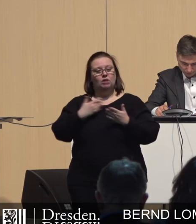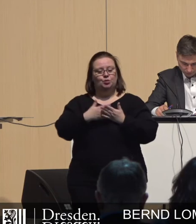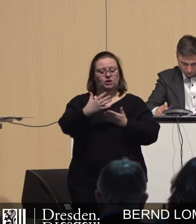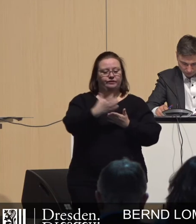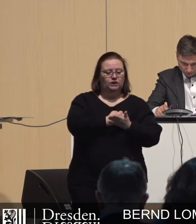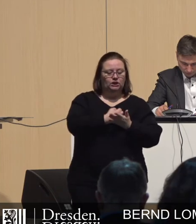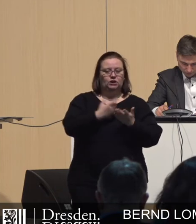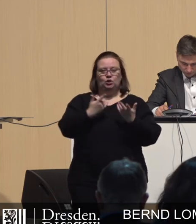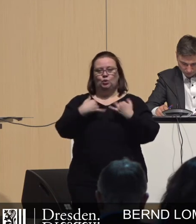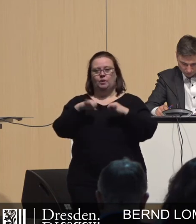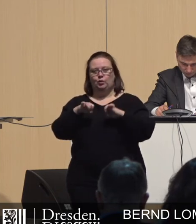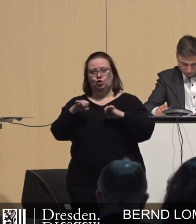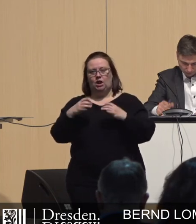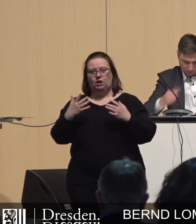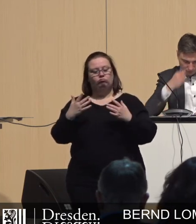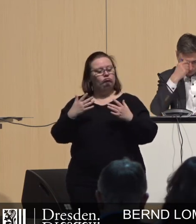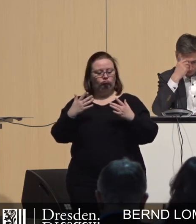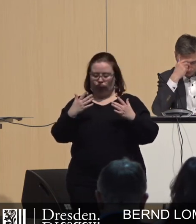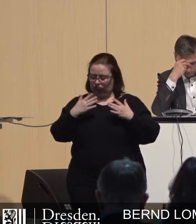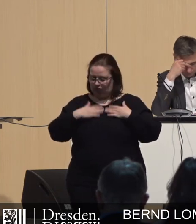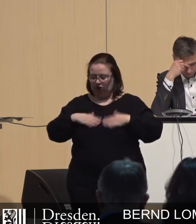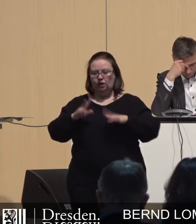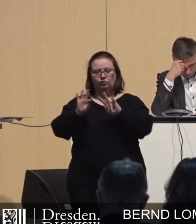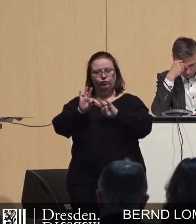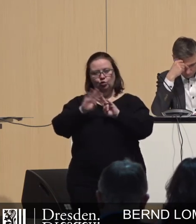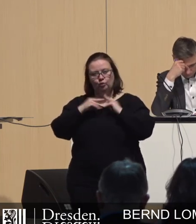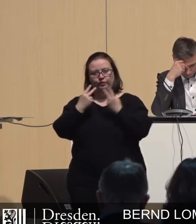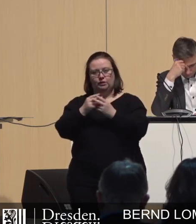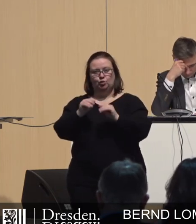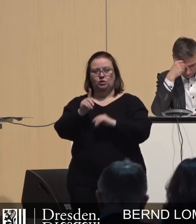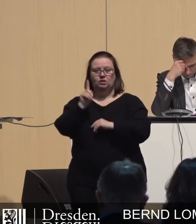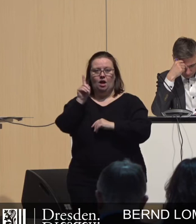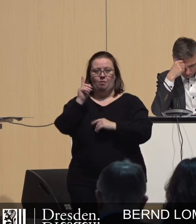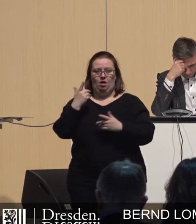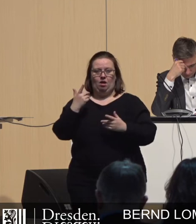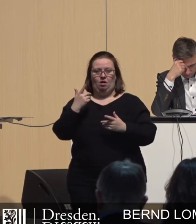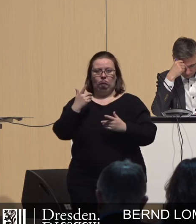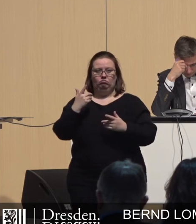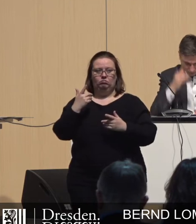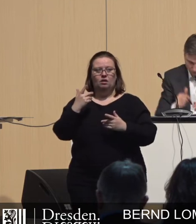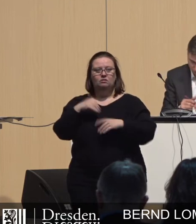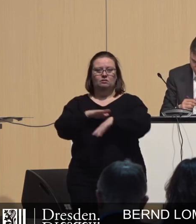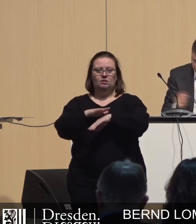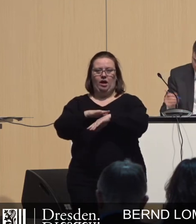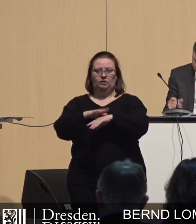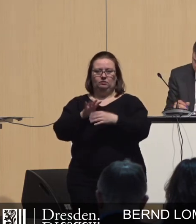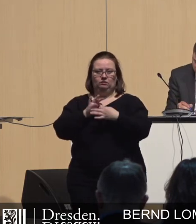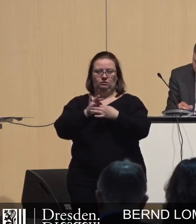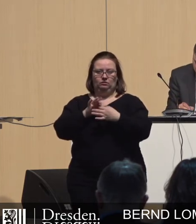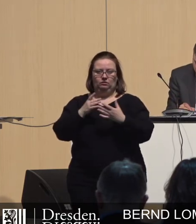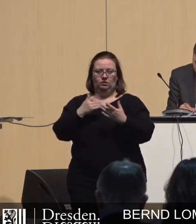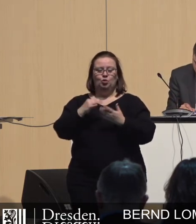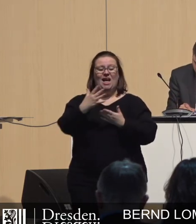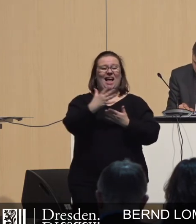die Möglichkeiten, die dort kommen, gerne auch für Umwelt nutzen, aber alles hat seine Zeit, nämlich die